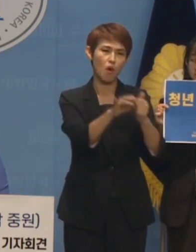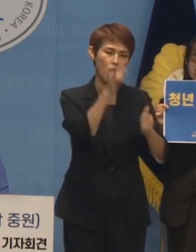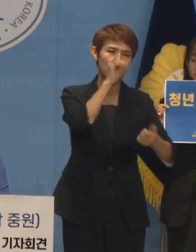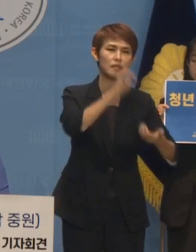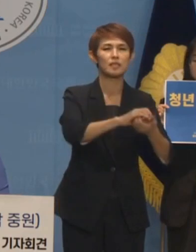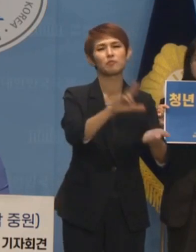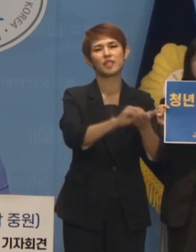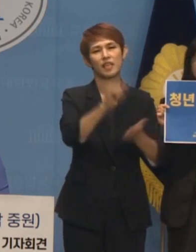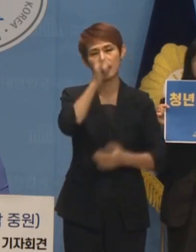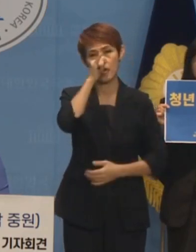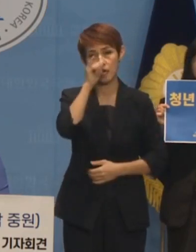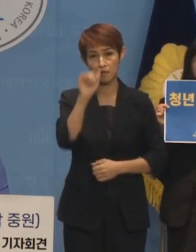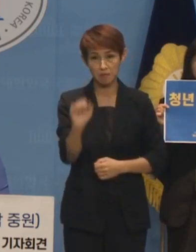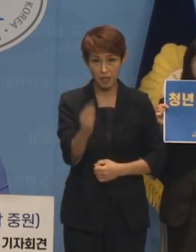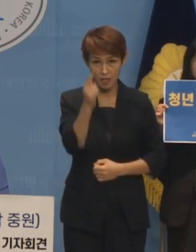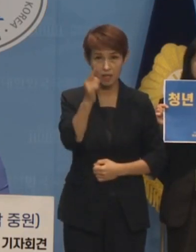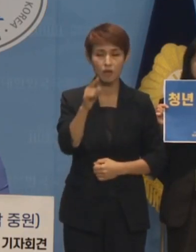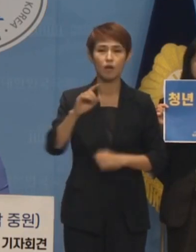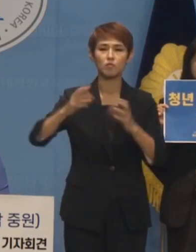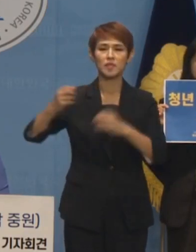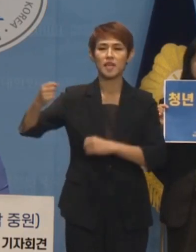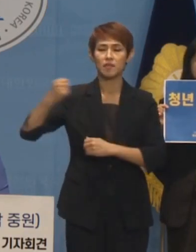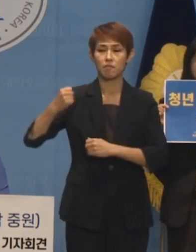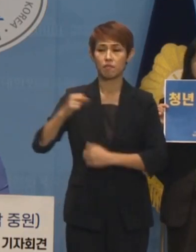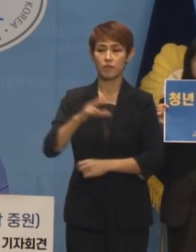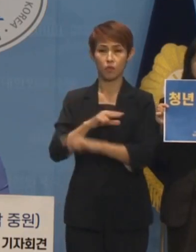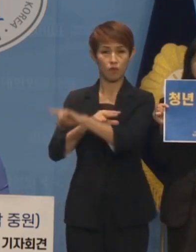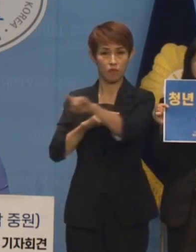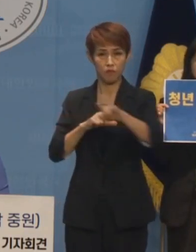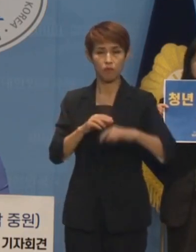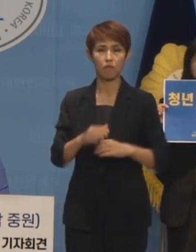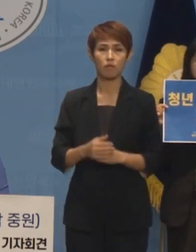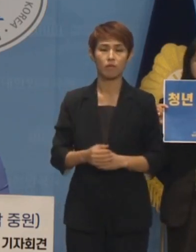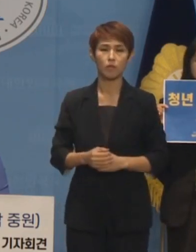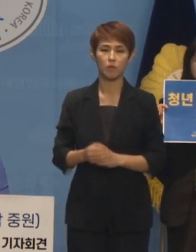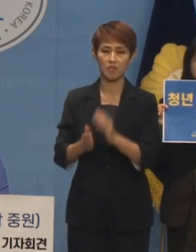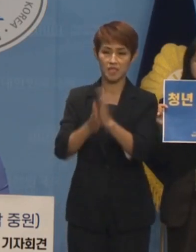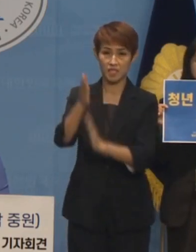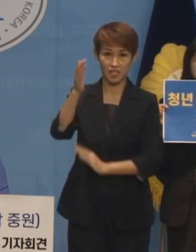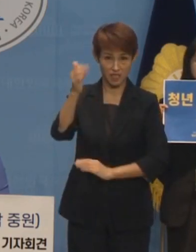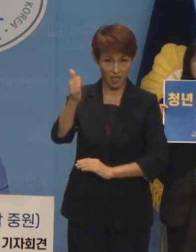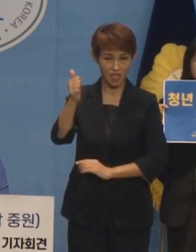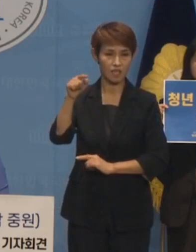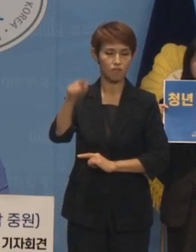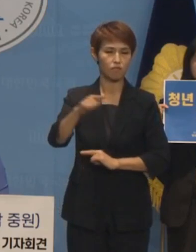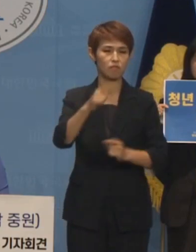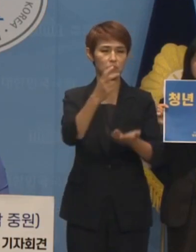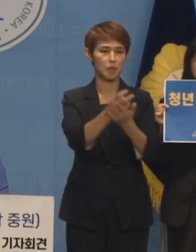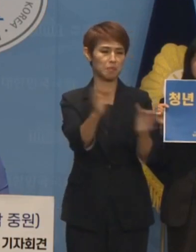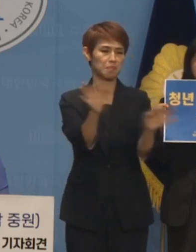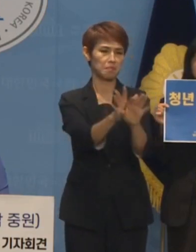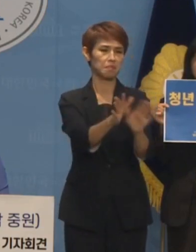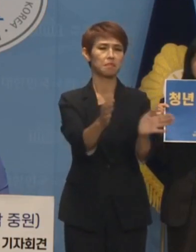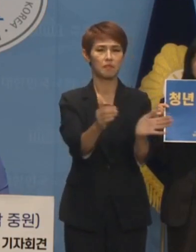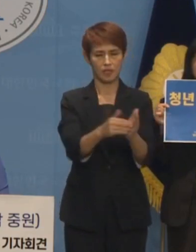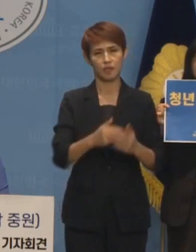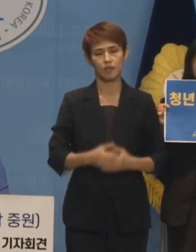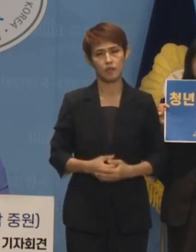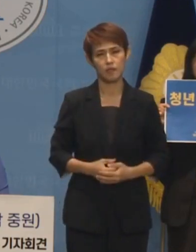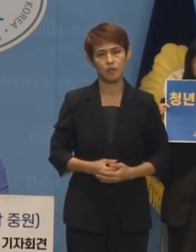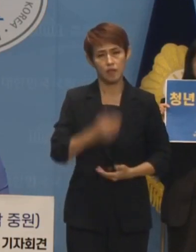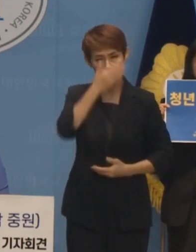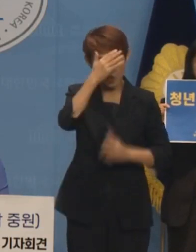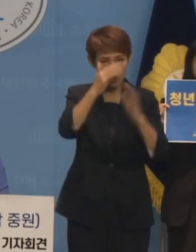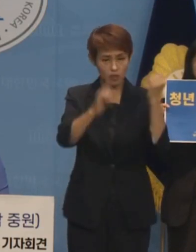이유로 다수당인 국민의힘 의원과 국민의힘 시장에 의해 폐지가 되었습니다. 청년들이